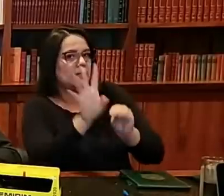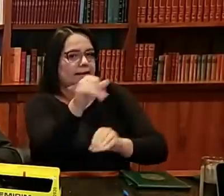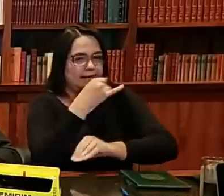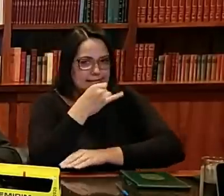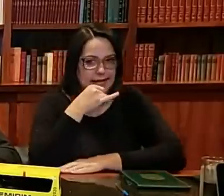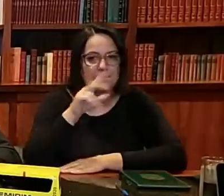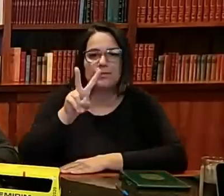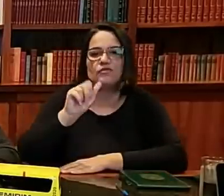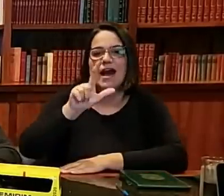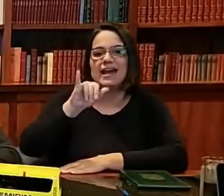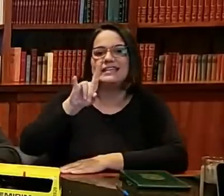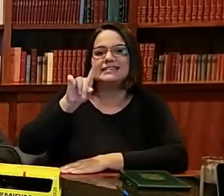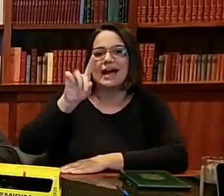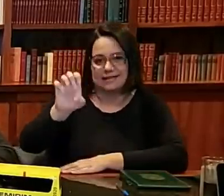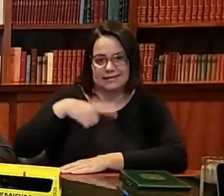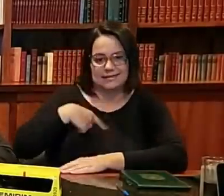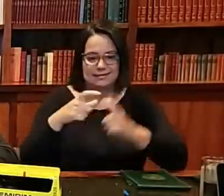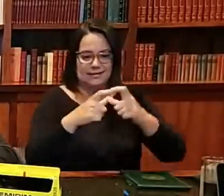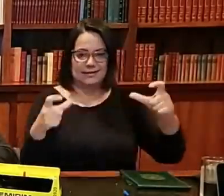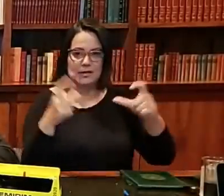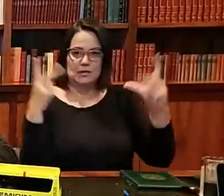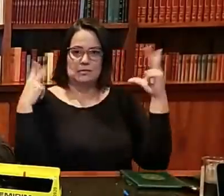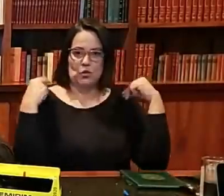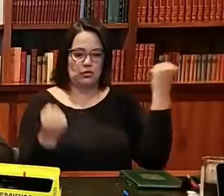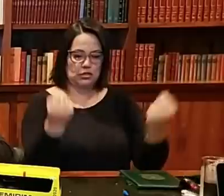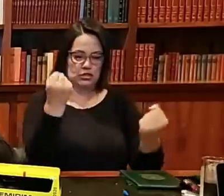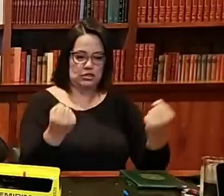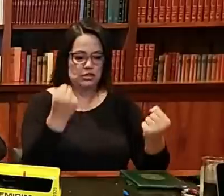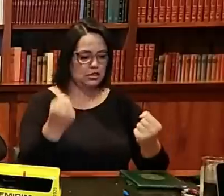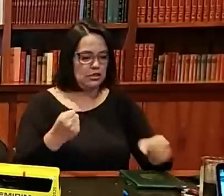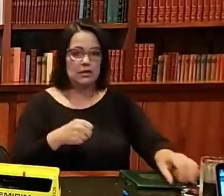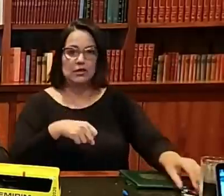validade da habilitação do piloto, que vai passar,